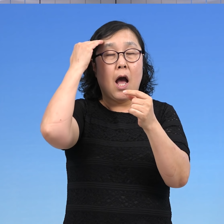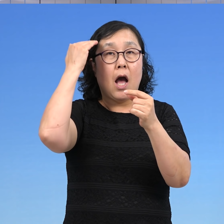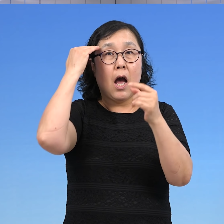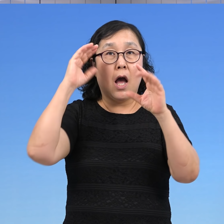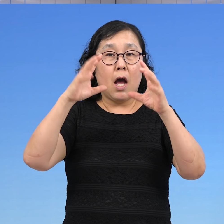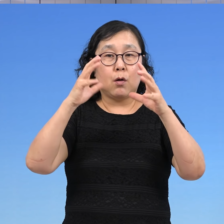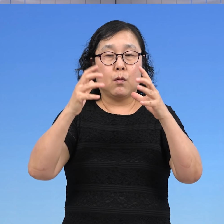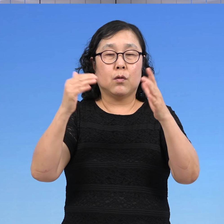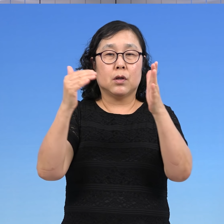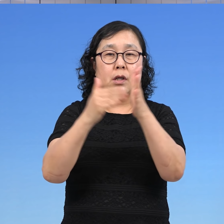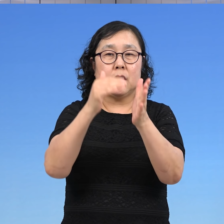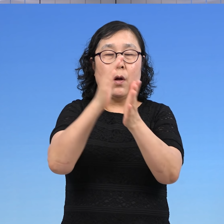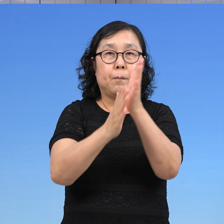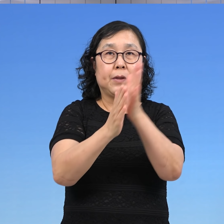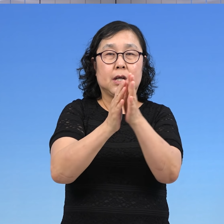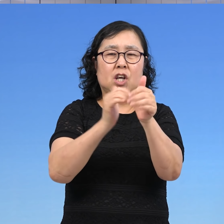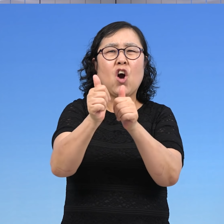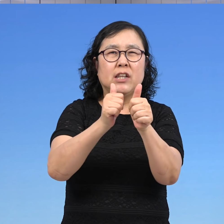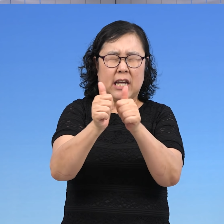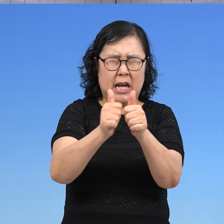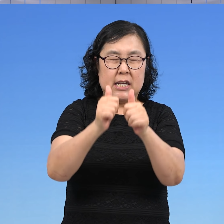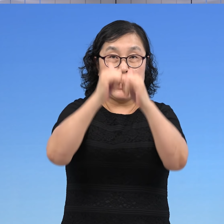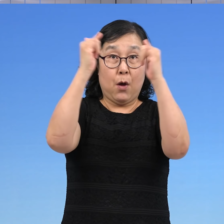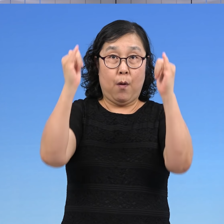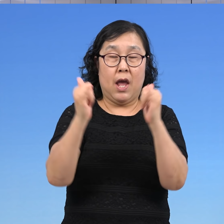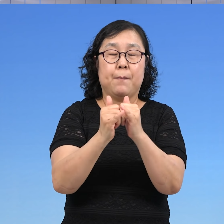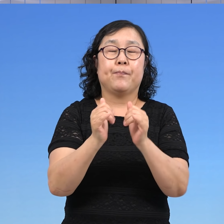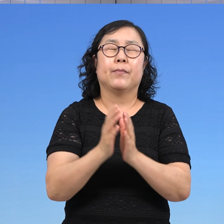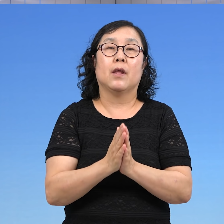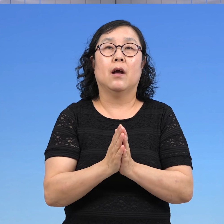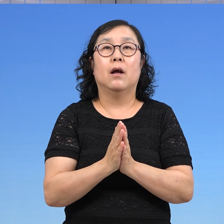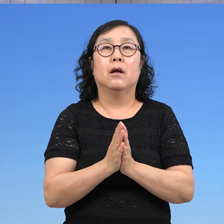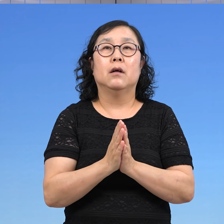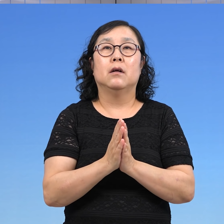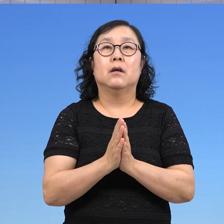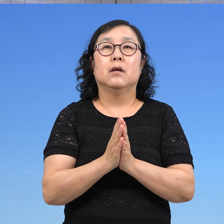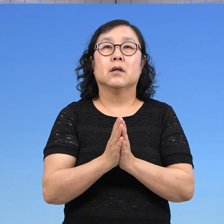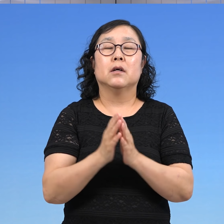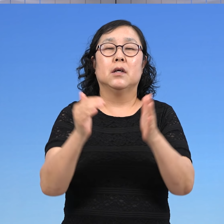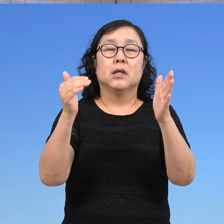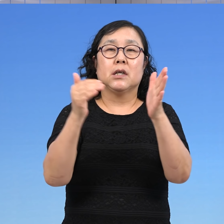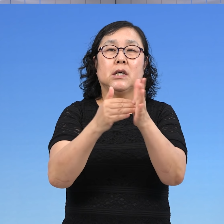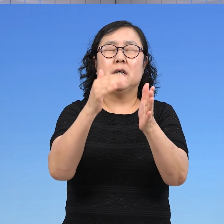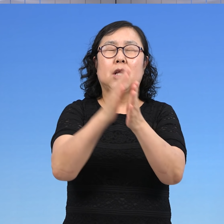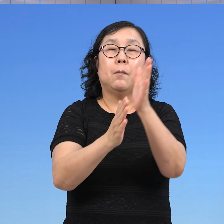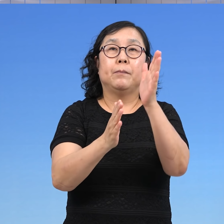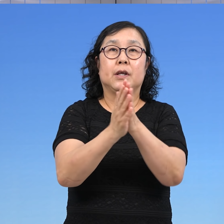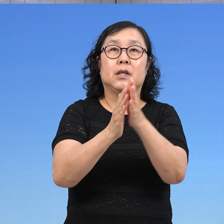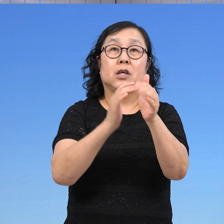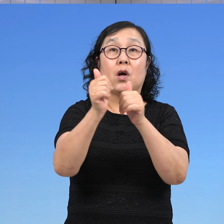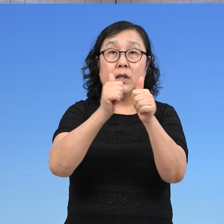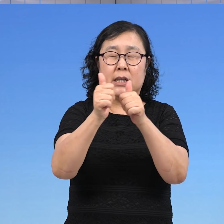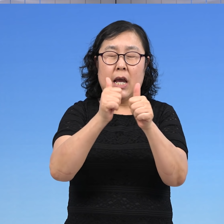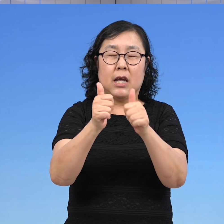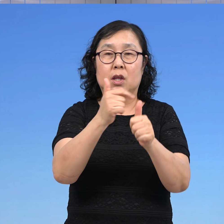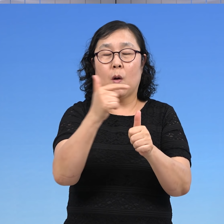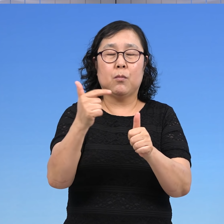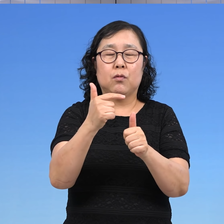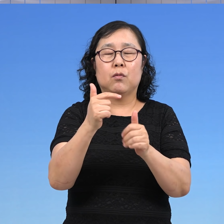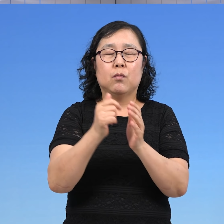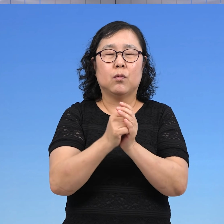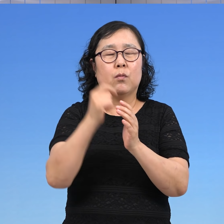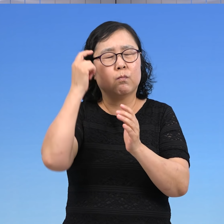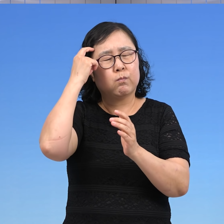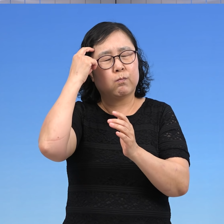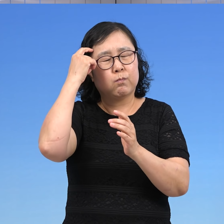무한경쟁 끝없는 경쟁에 사회 라는 겁니다 그러면 무한 경쟁이 갖는 표현하는 그 강한 표현이 뭐